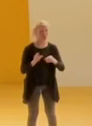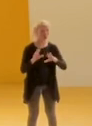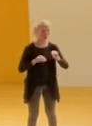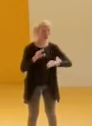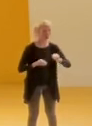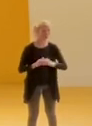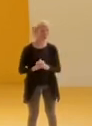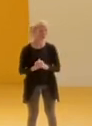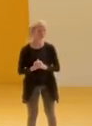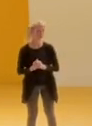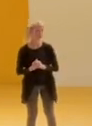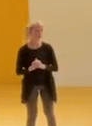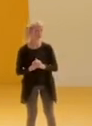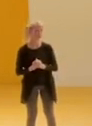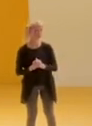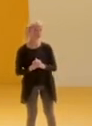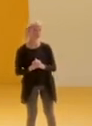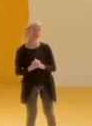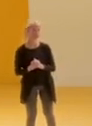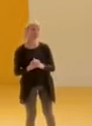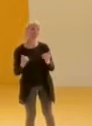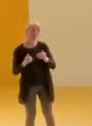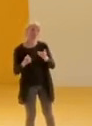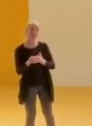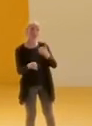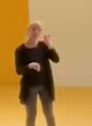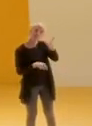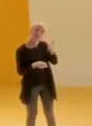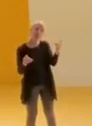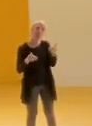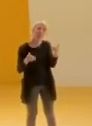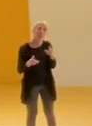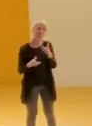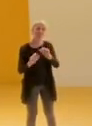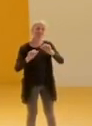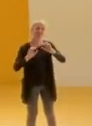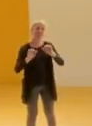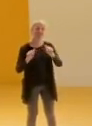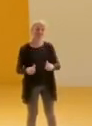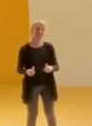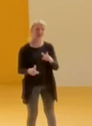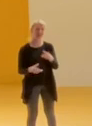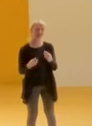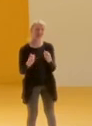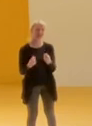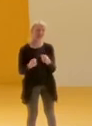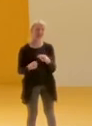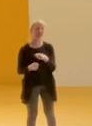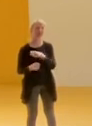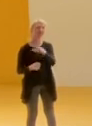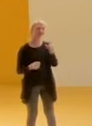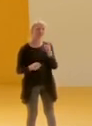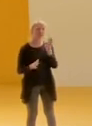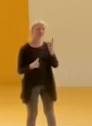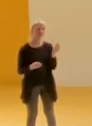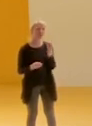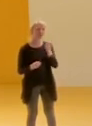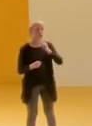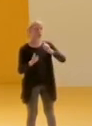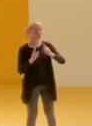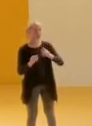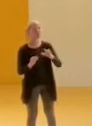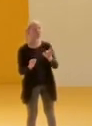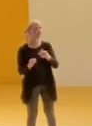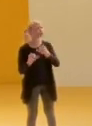takie coś kiedyś mogło stać się pieniądzem oczywiście jest cała masa to o tym państwo będziecie pewnie rozmawiać jest cała